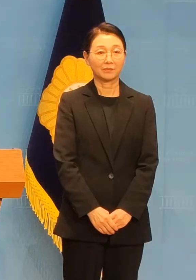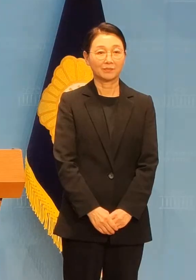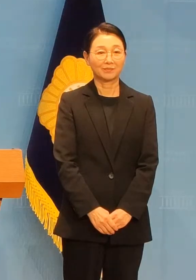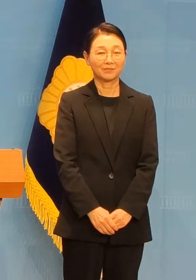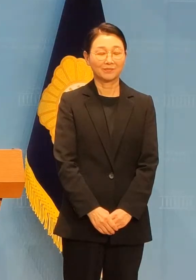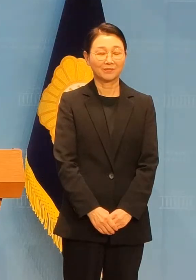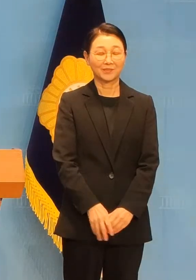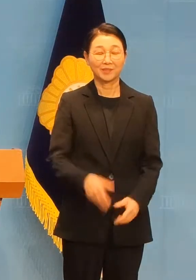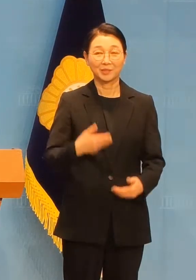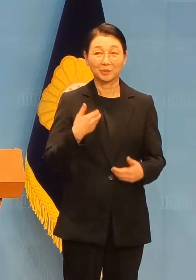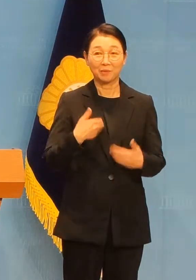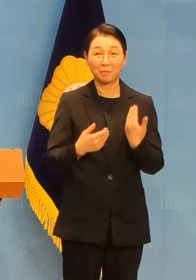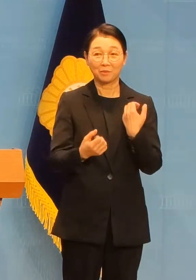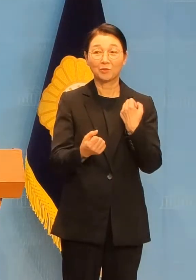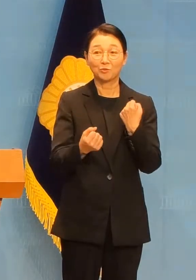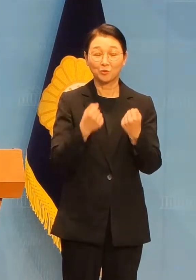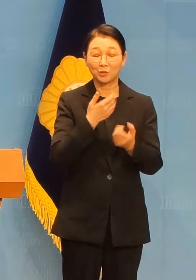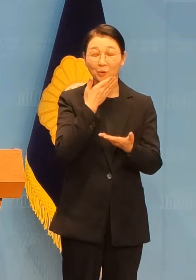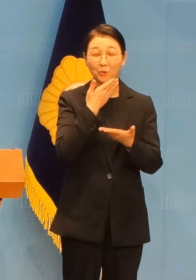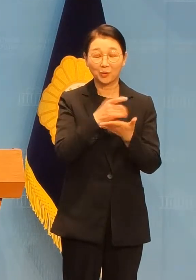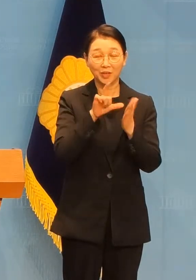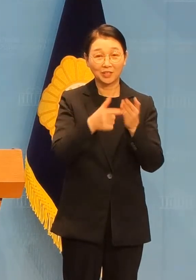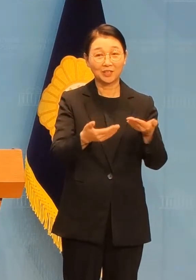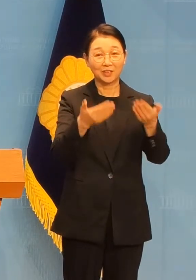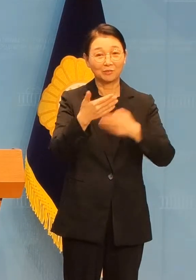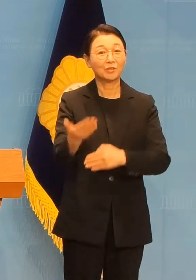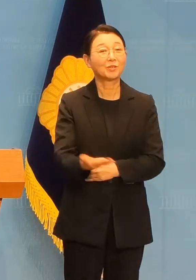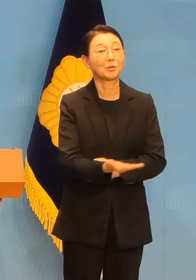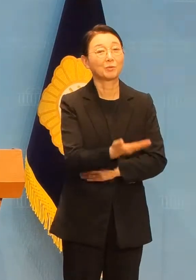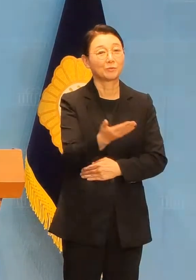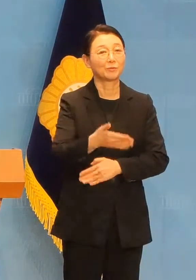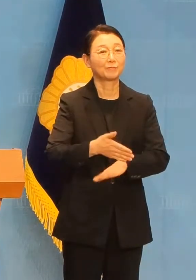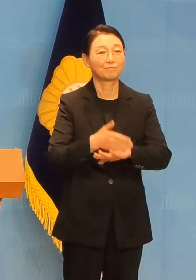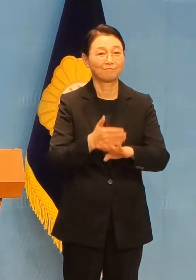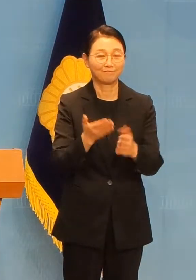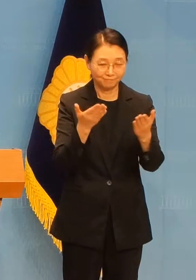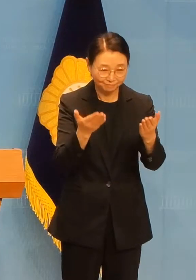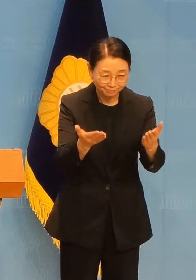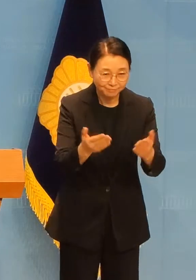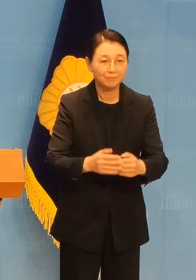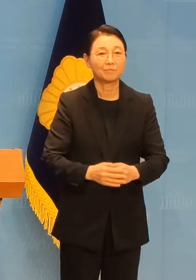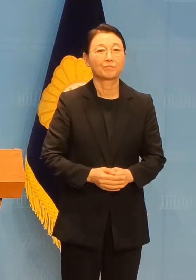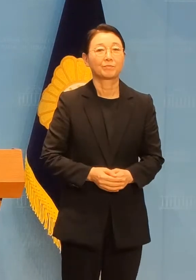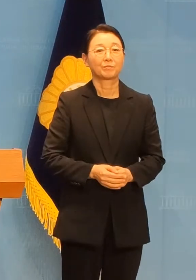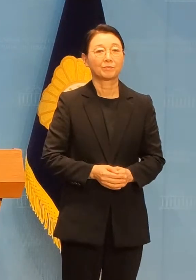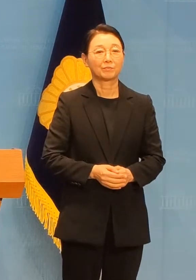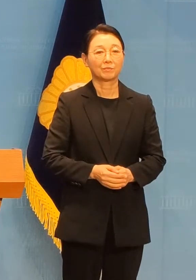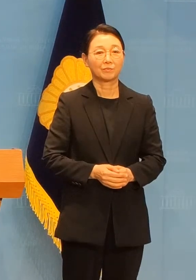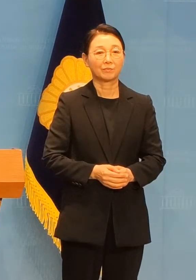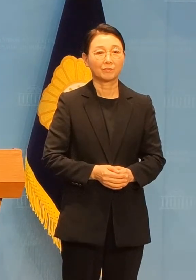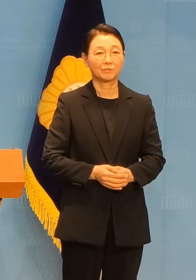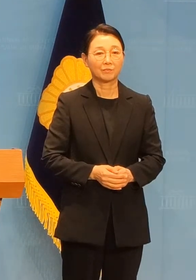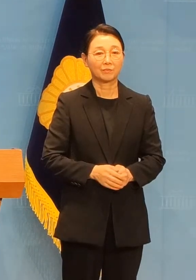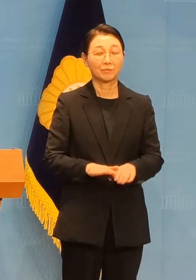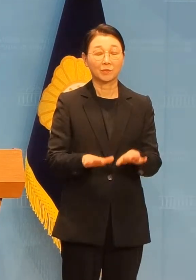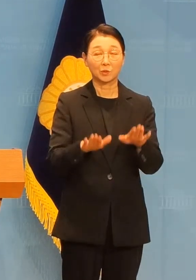네, 바쁘신 중에 귀한 시간 내주신 각 언론사 관계자 여러분들께 진심으로 감사드립니다.